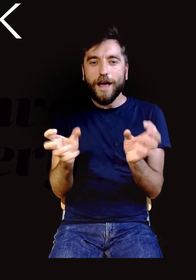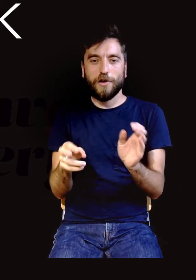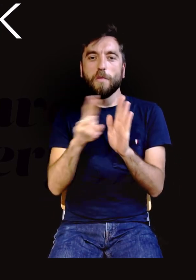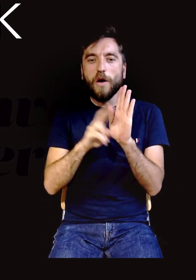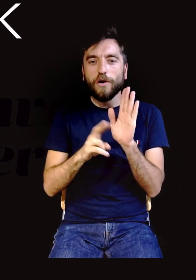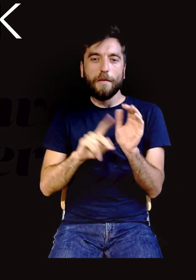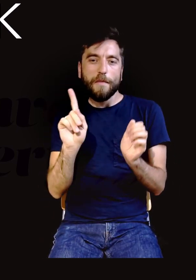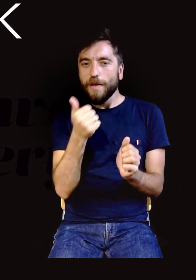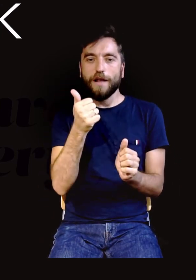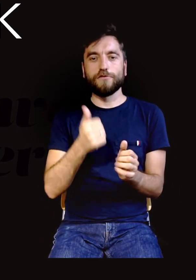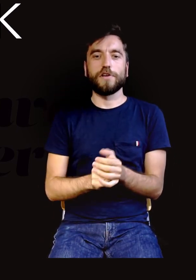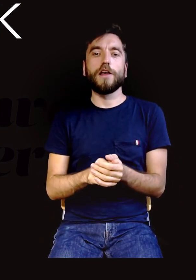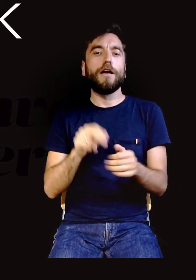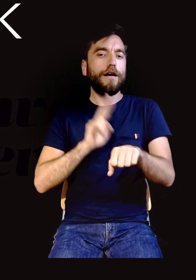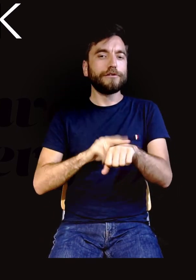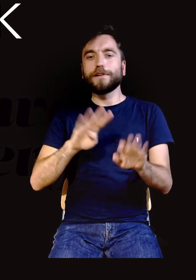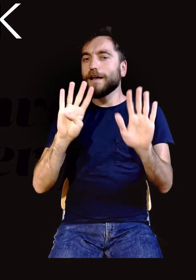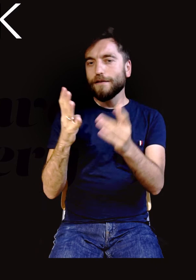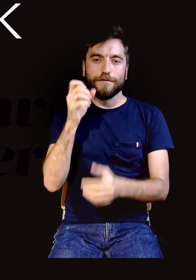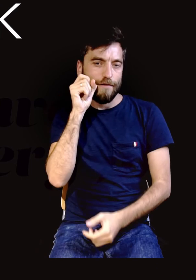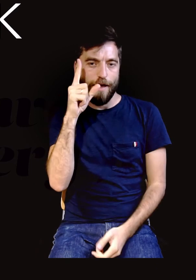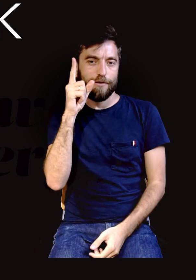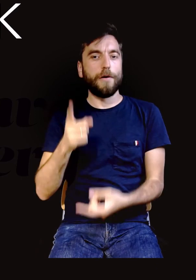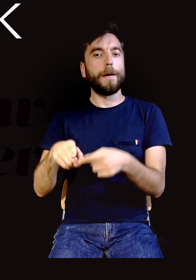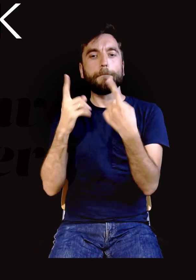Polskie Radio, program pierwszy, minęła 9:00.